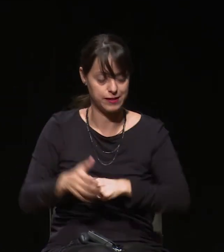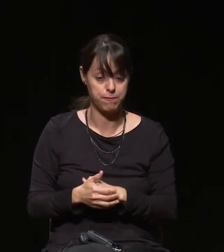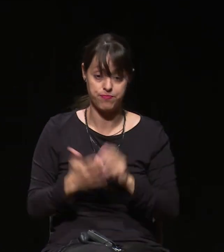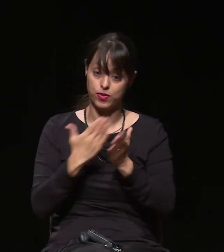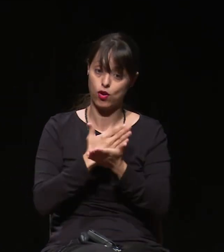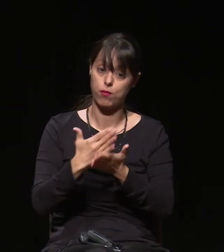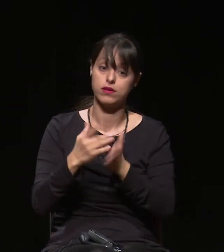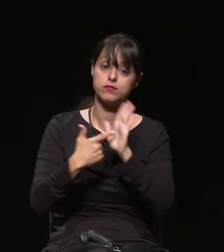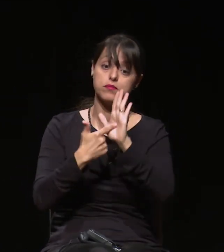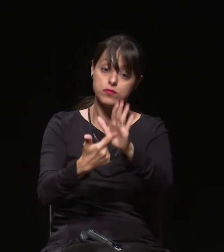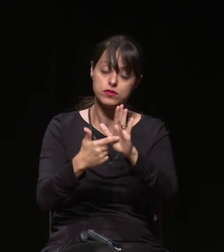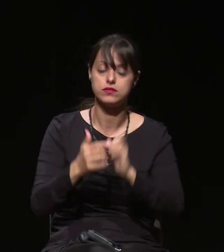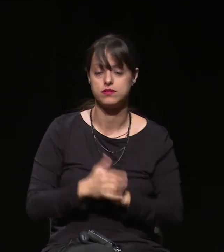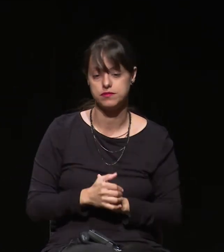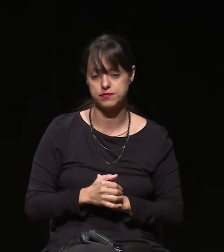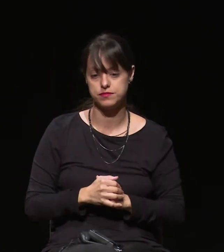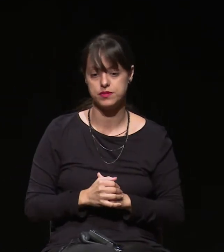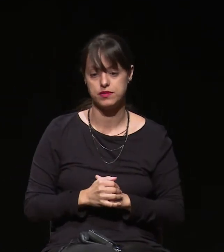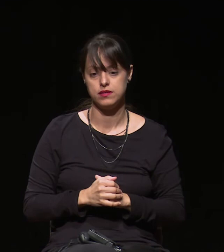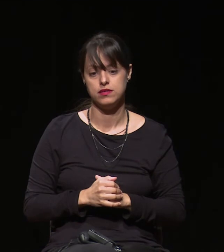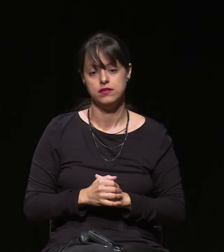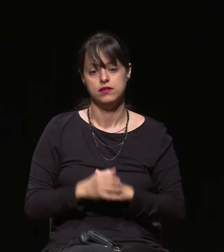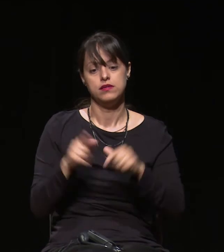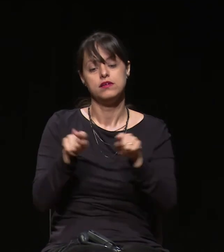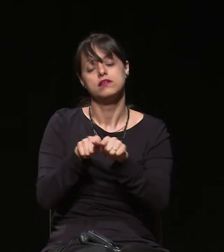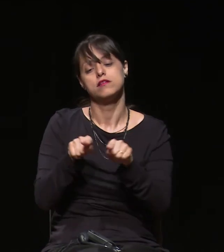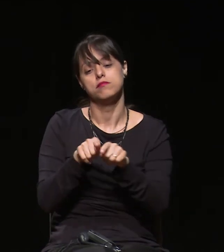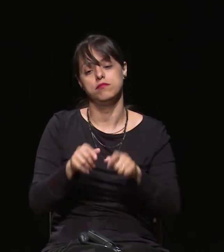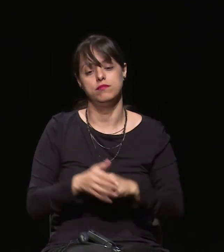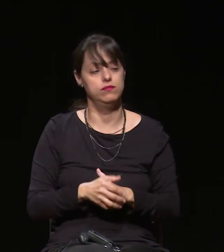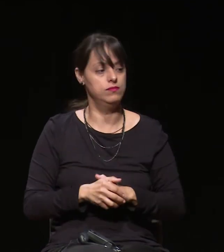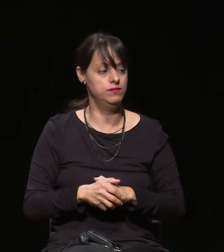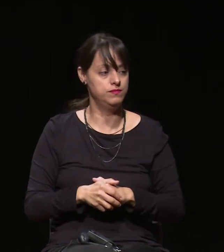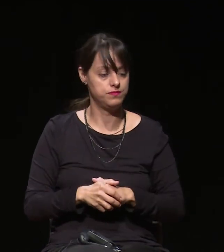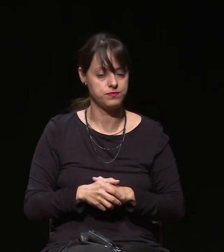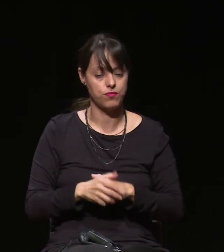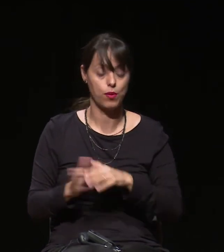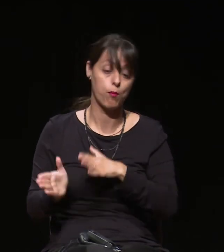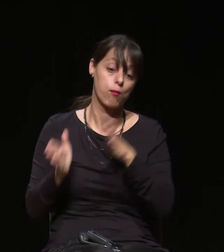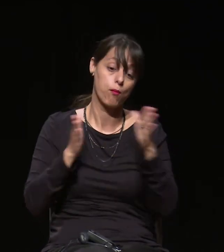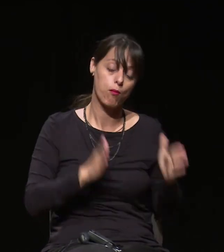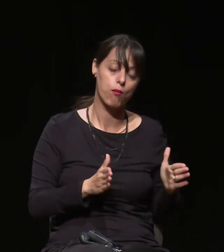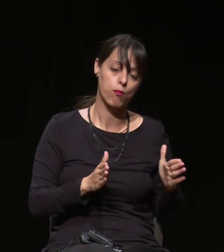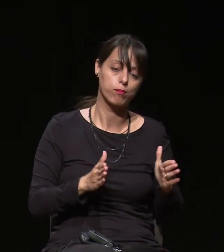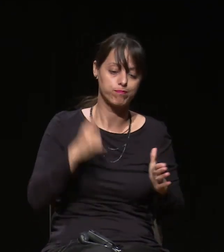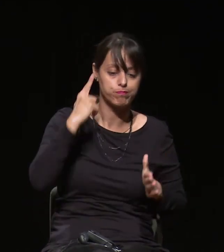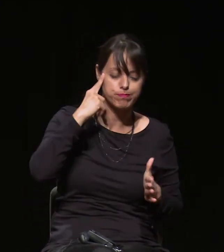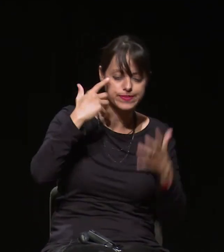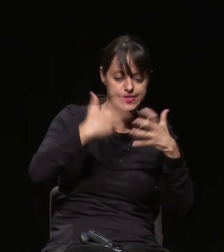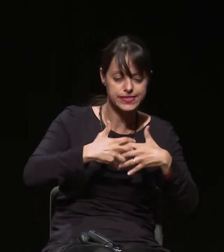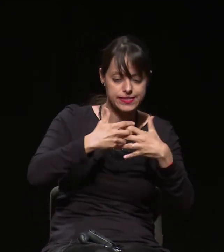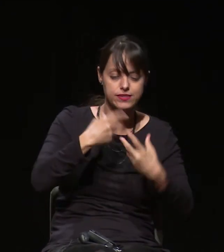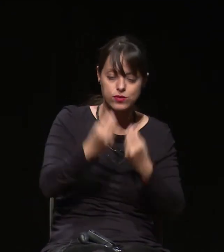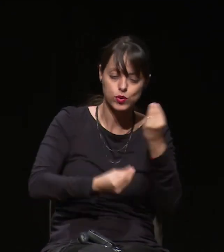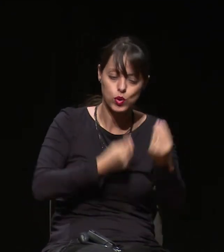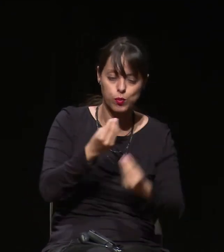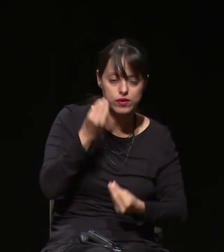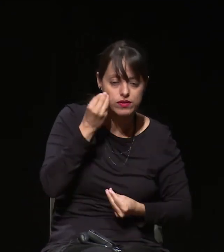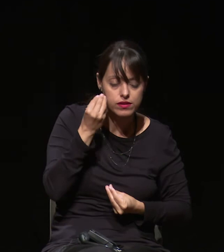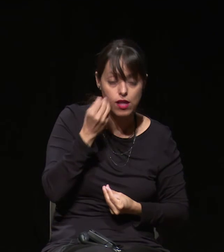essa desproporção, e também, por outro lado, de que maneira nós temos tentado, nessas